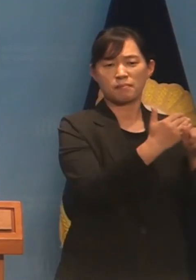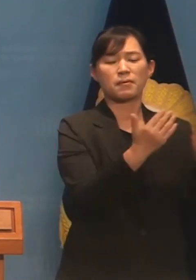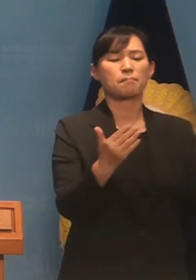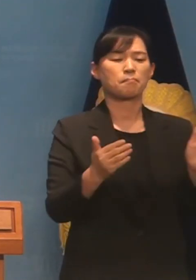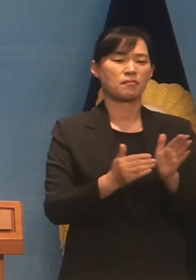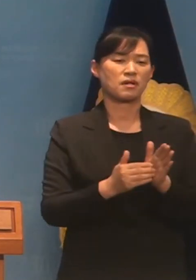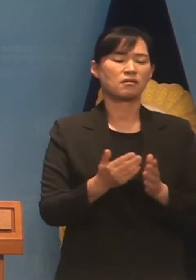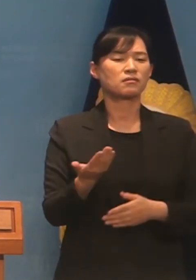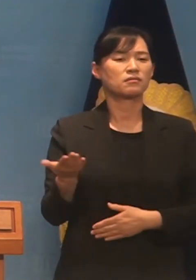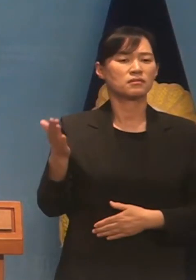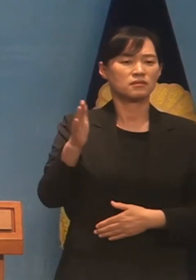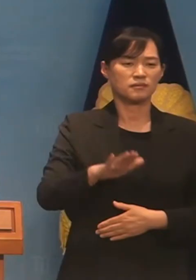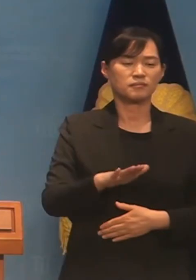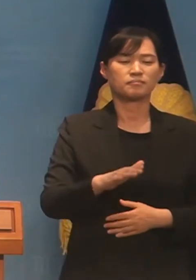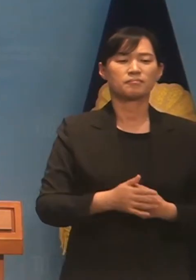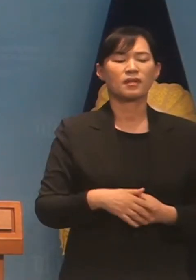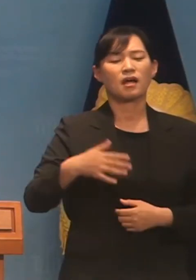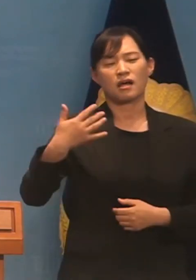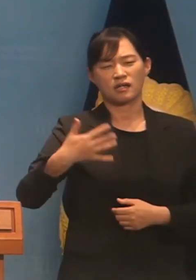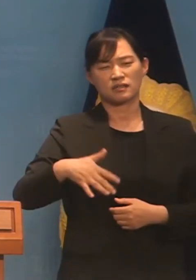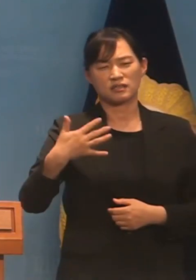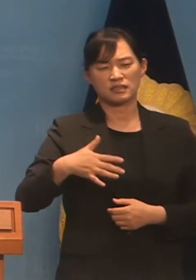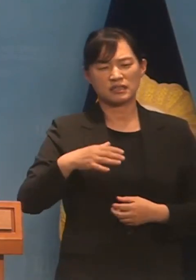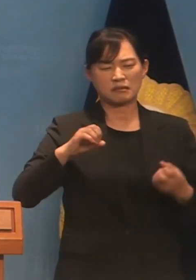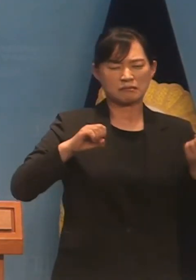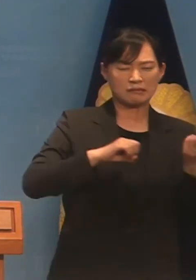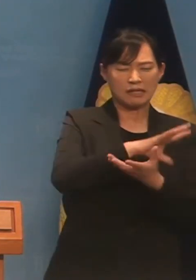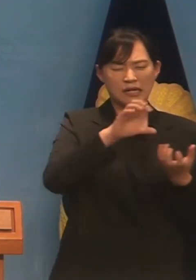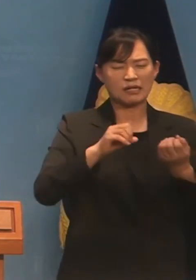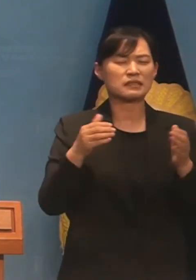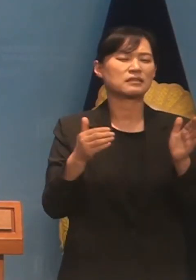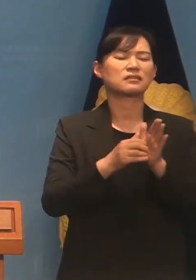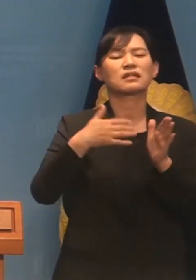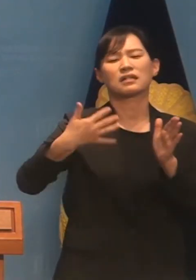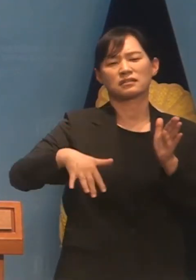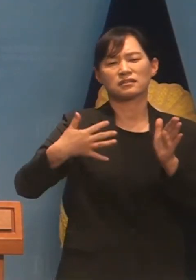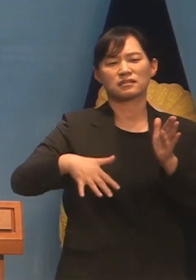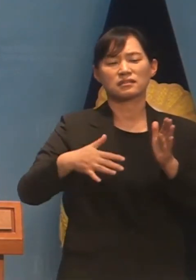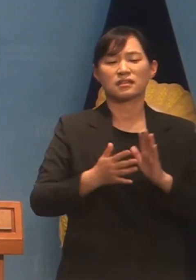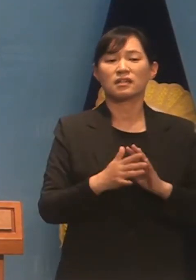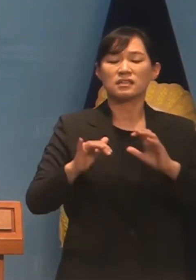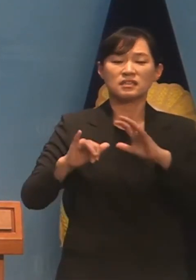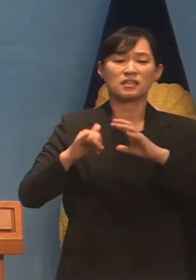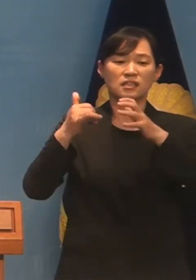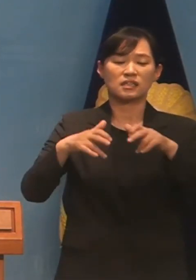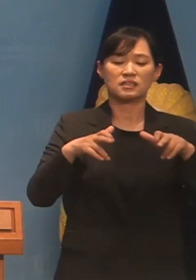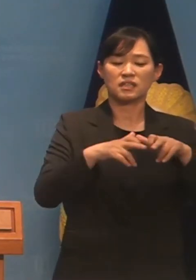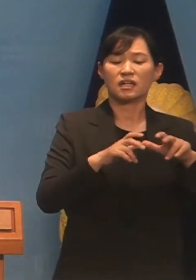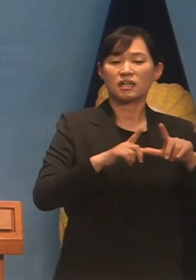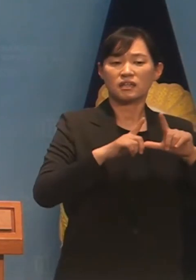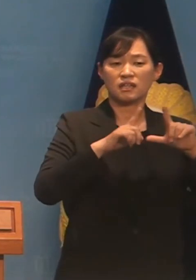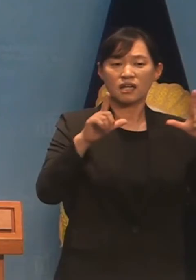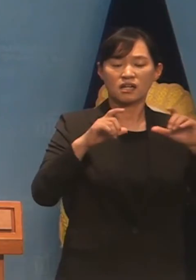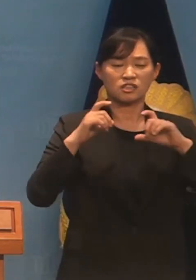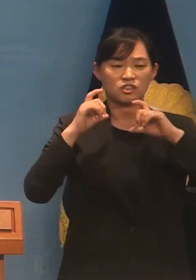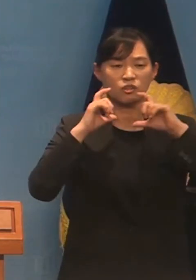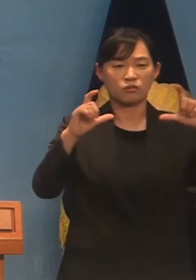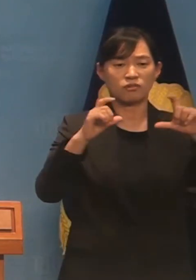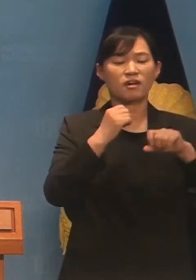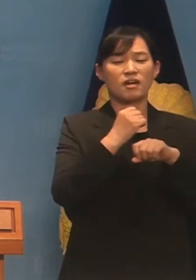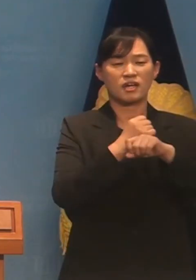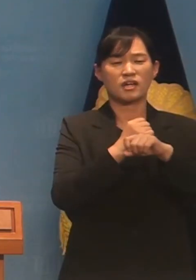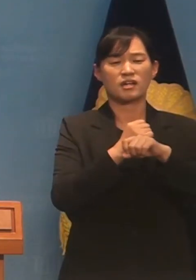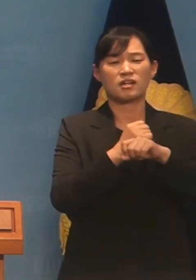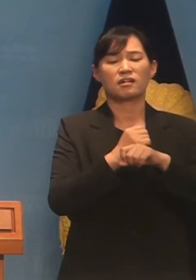있었습니다. 하지만 아직 내란은 종식되지 않았고 세계 장애인의 날 선언되어야